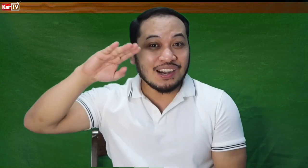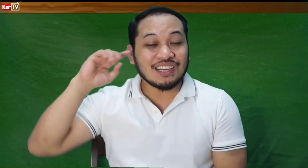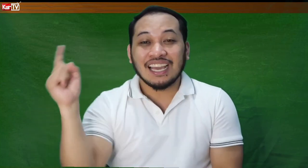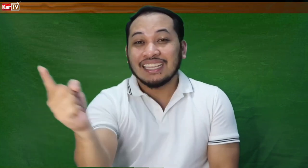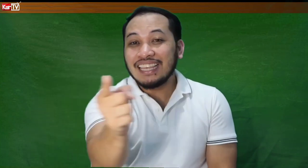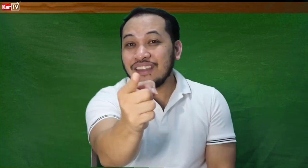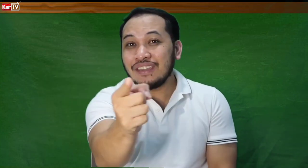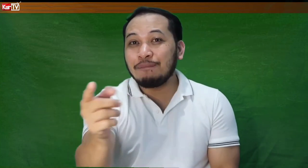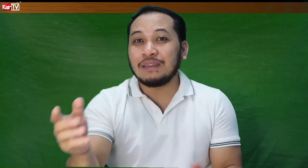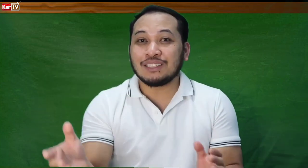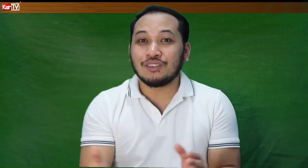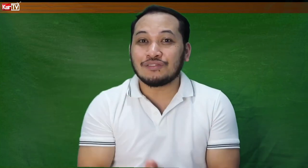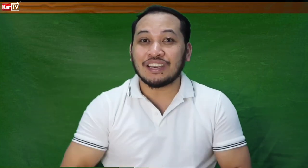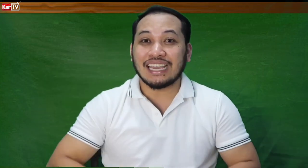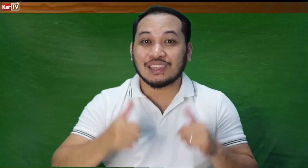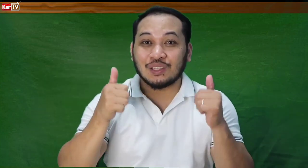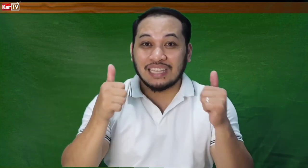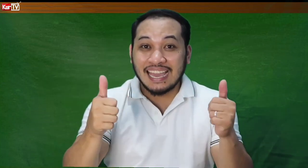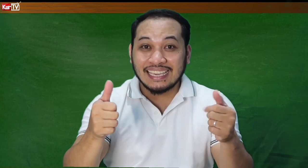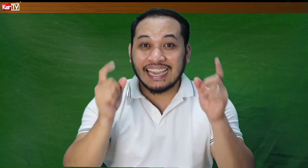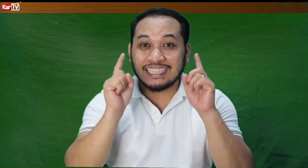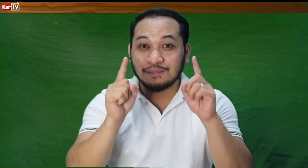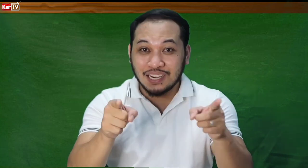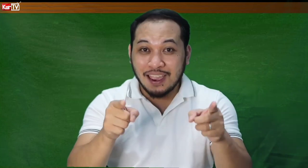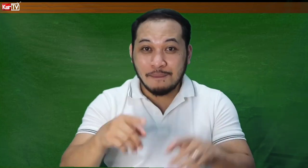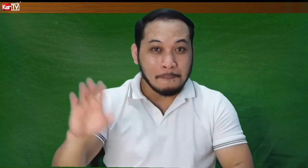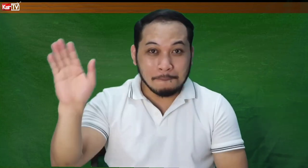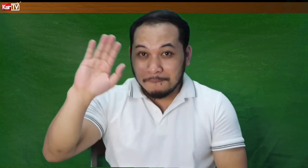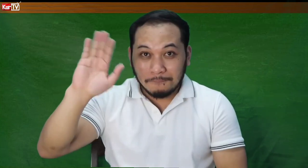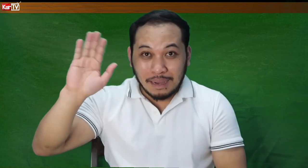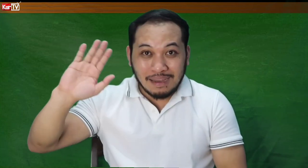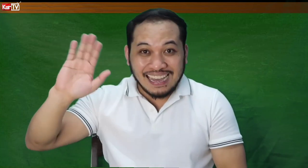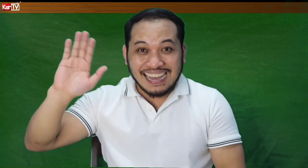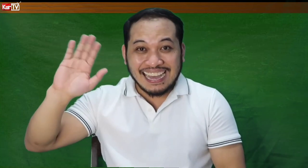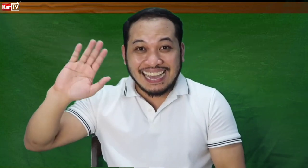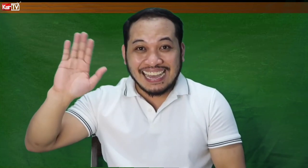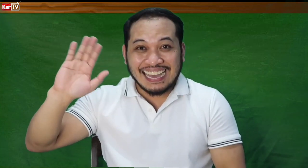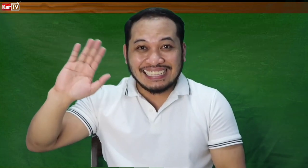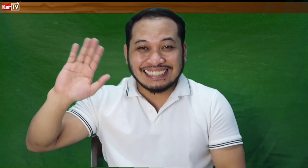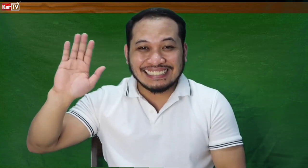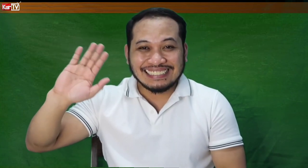Kurt TV. Please don't forget to like and subscribe. Bye-bye!